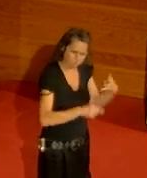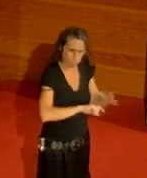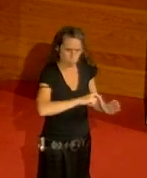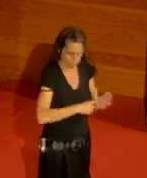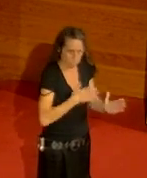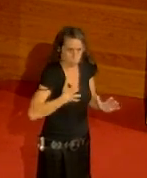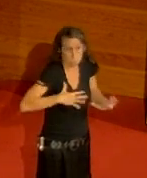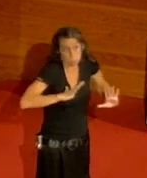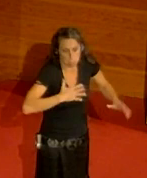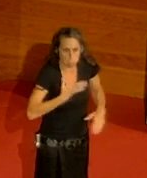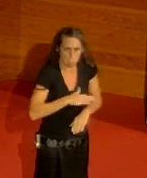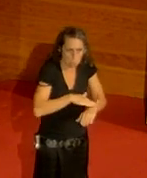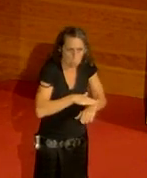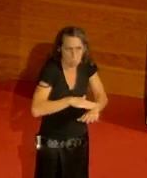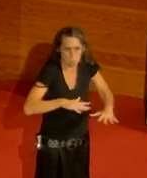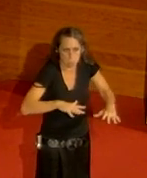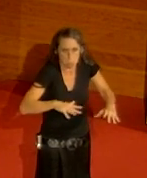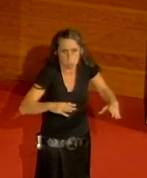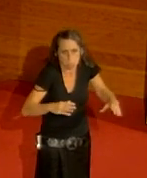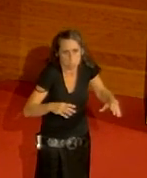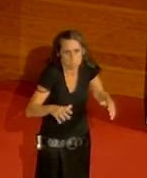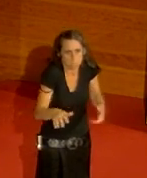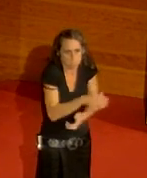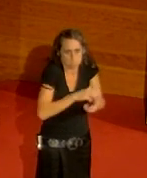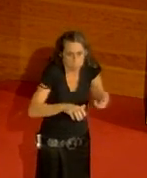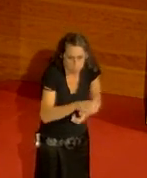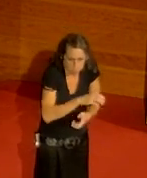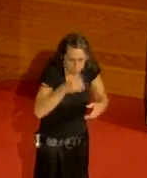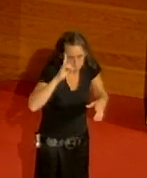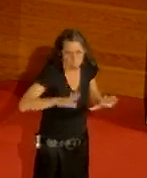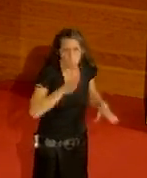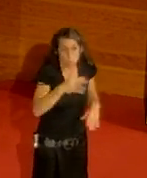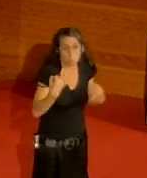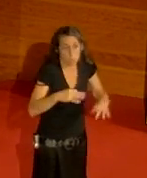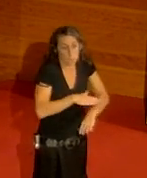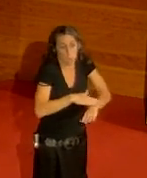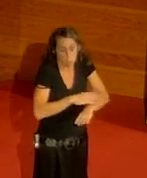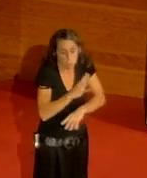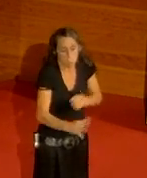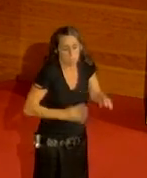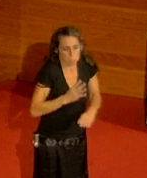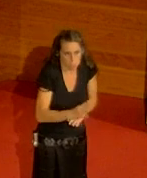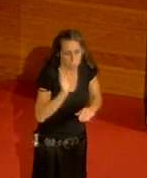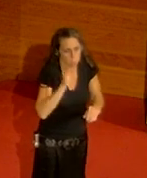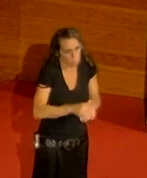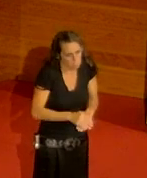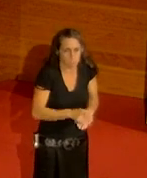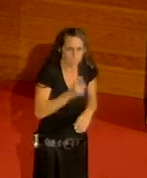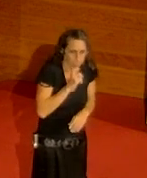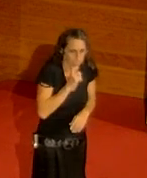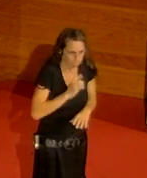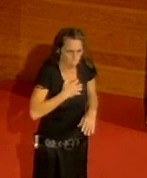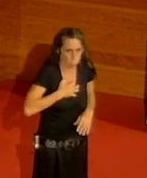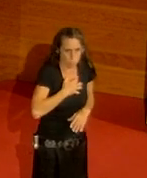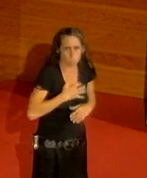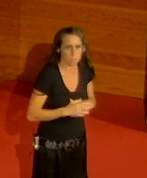en Israel son casi ningún gobierno cumple la legislatura completa también puede suceder bueno como les decía